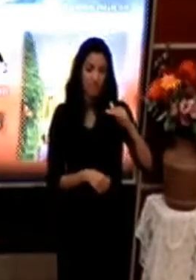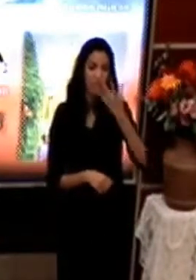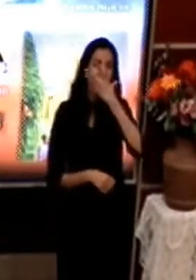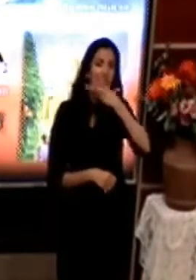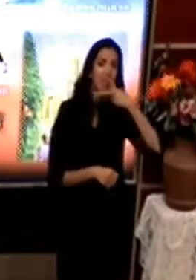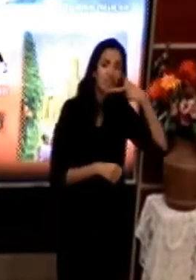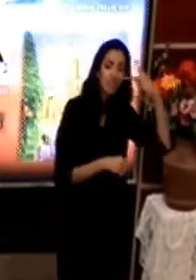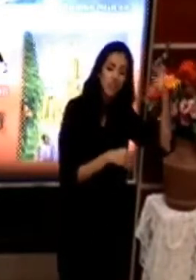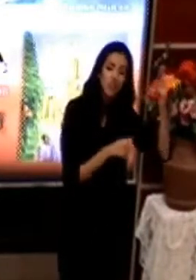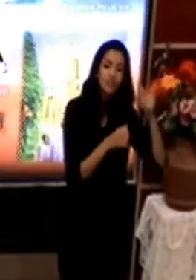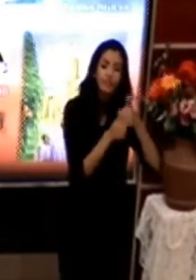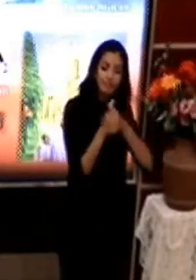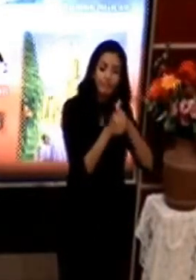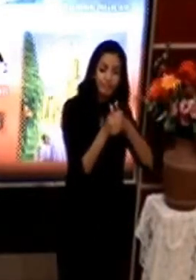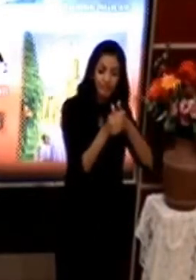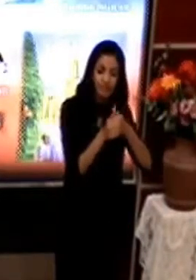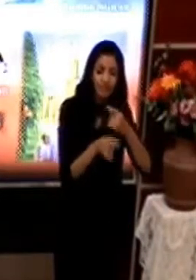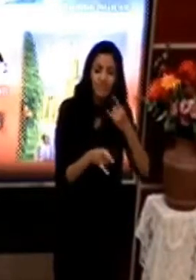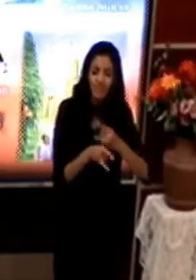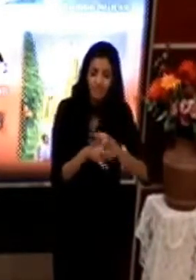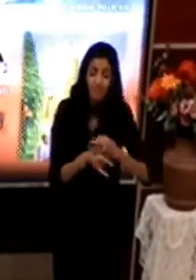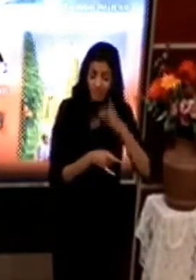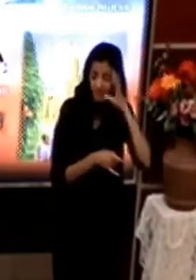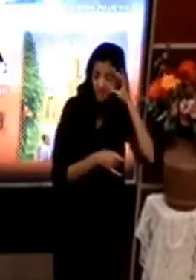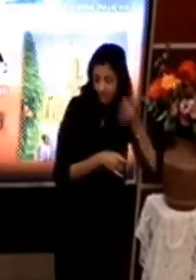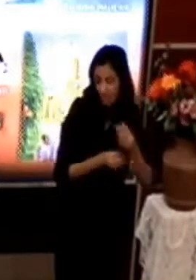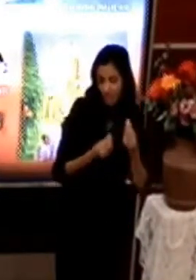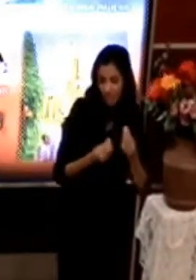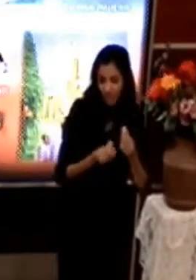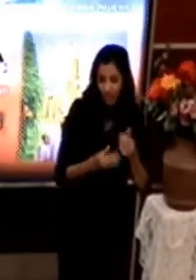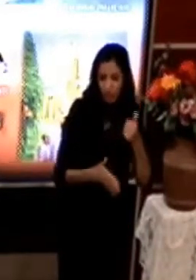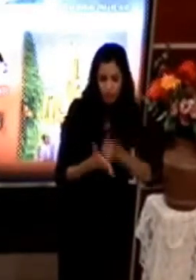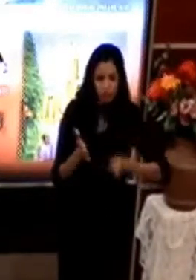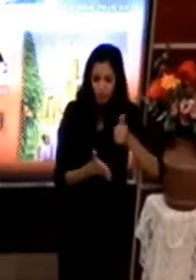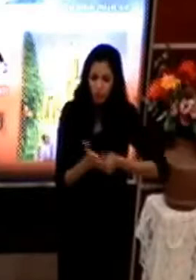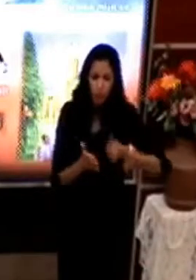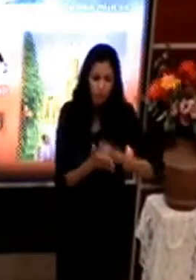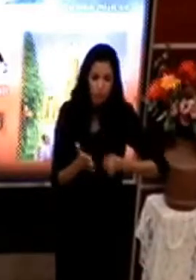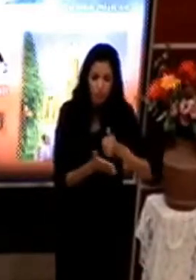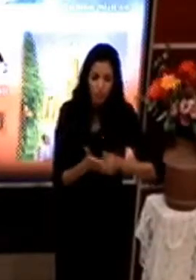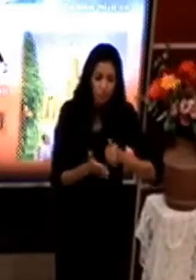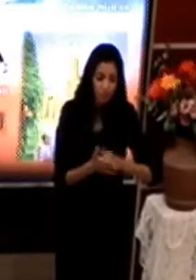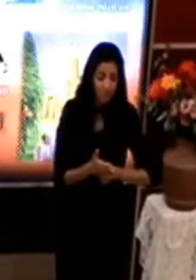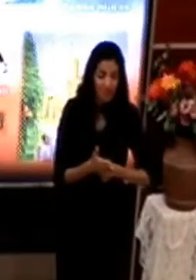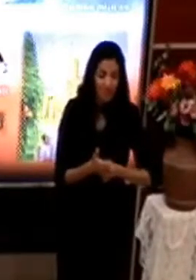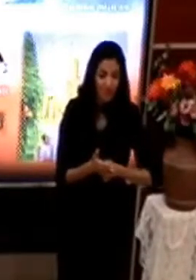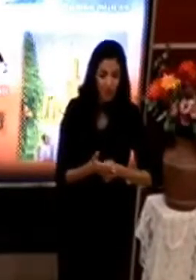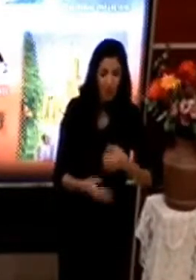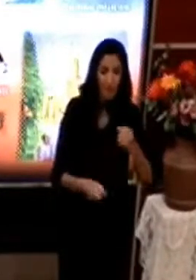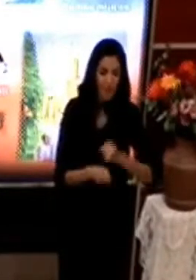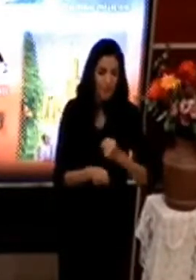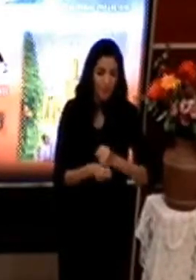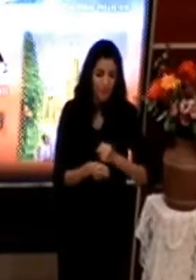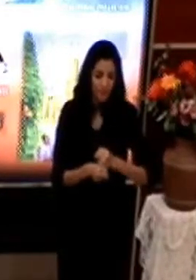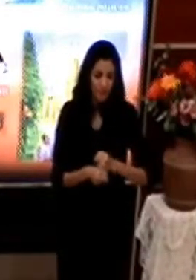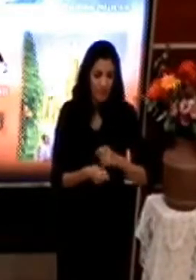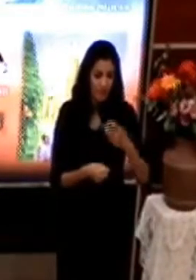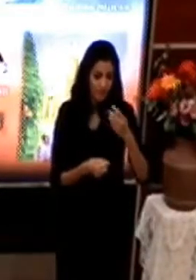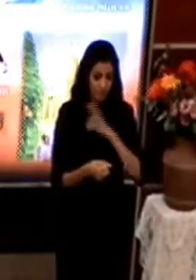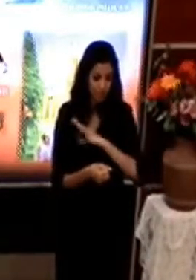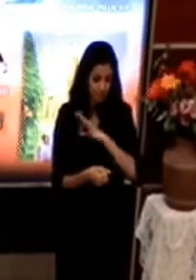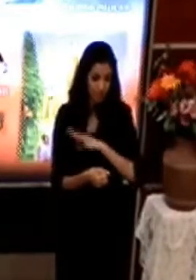Dios. Siempre supe que había que poner el lomo para ganarte las cosas. Y cuando te pega más fuerte, tenés que poner más fuerte el lomo.